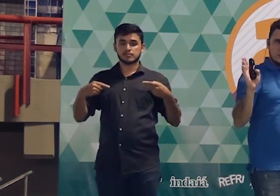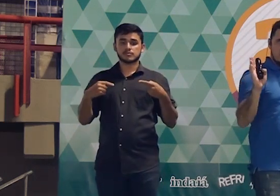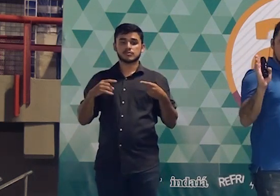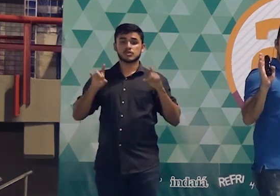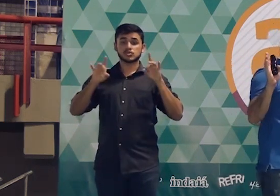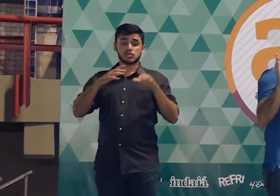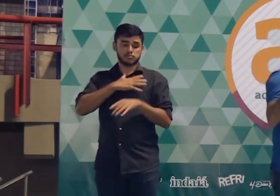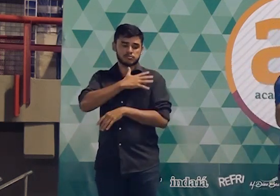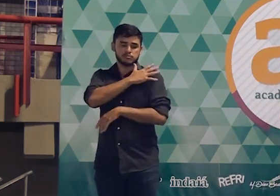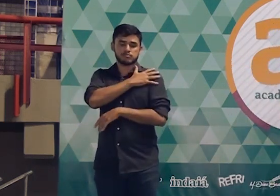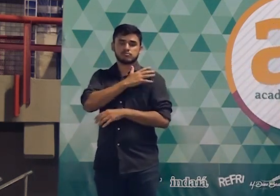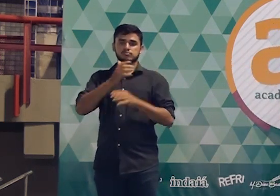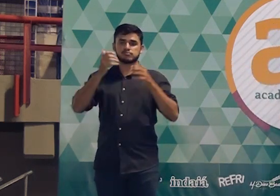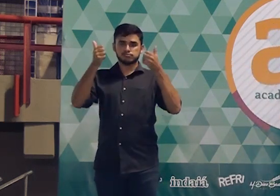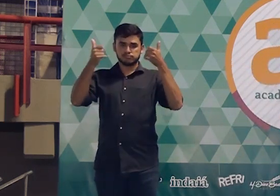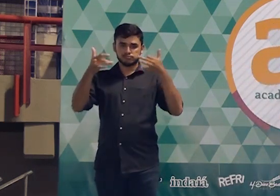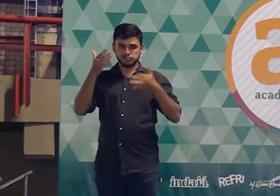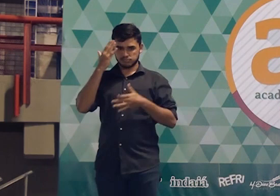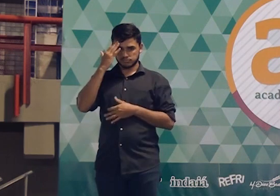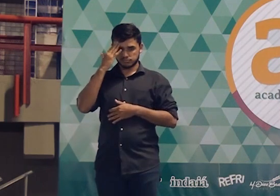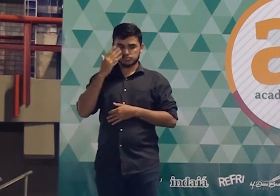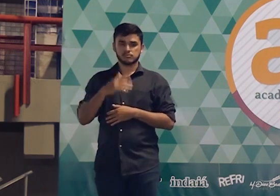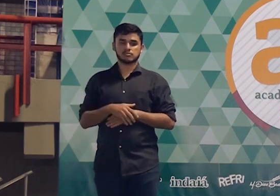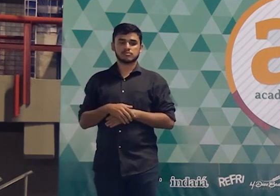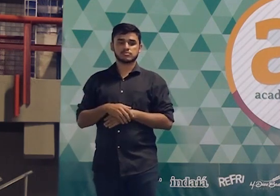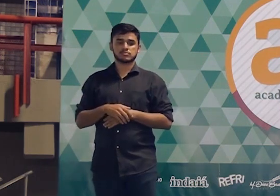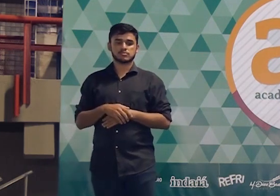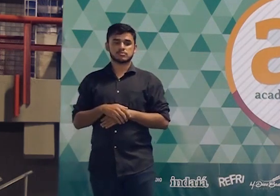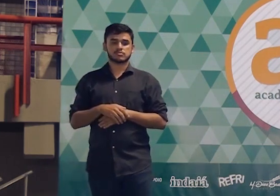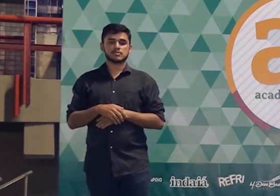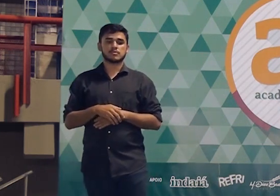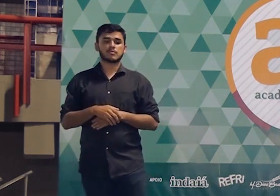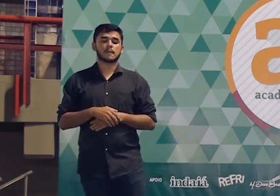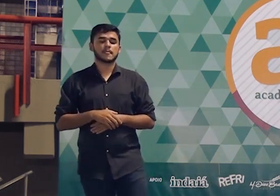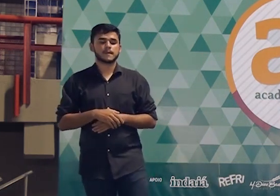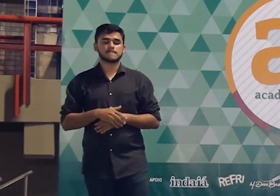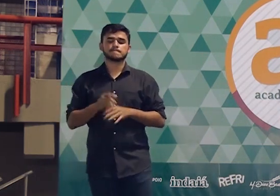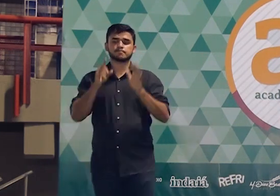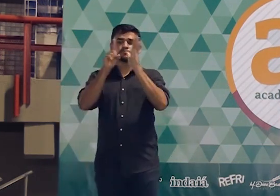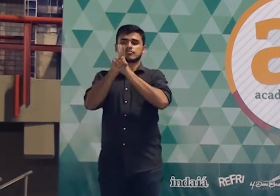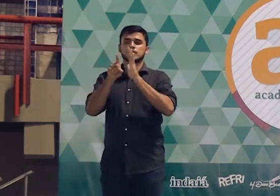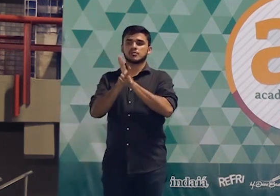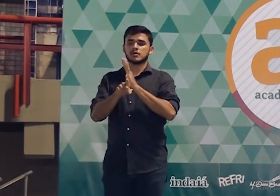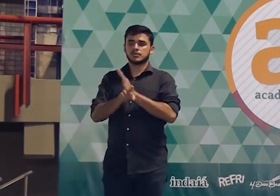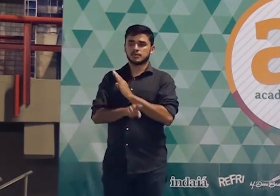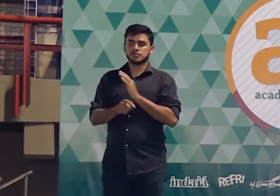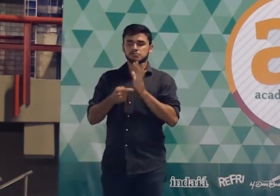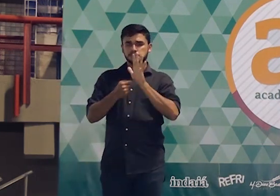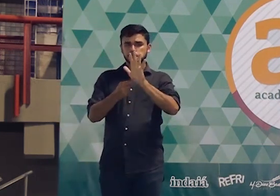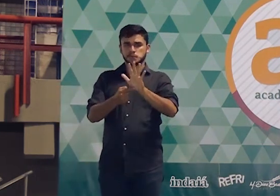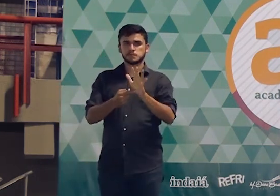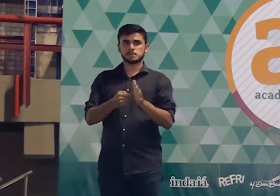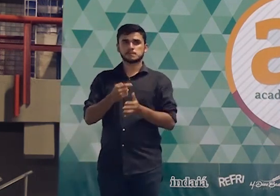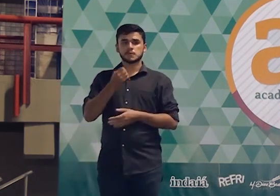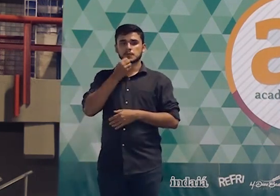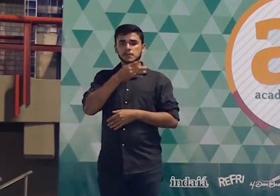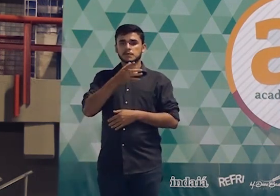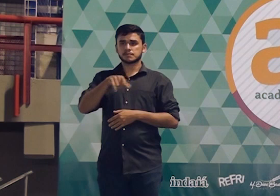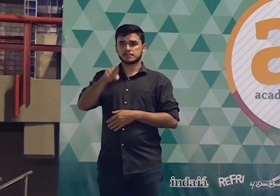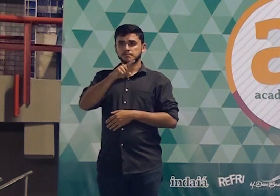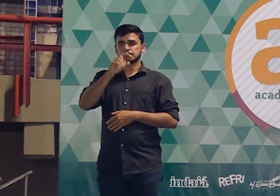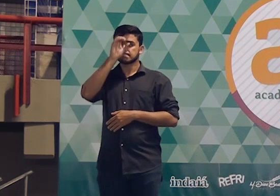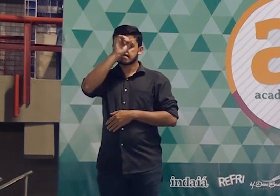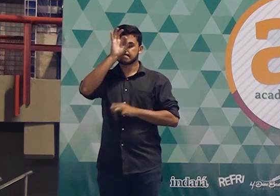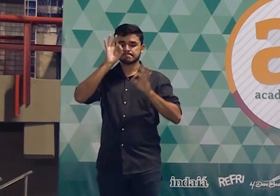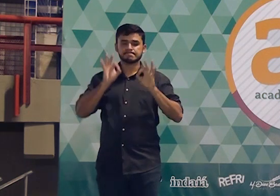da ditadura. Beleza? Vamos resolver com vocês aqui algumas questões, para ver se a gente consegue, tá, fixar esse conteúdo.